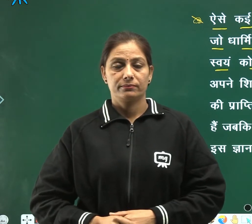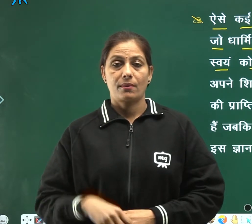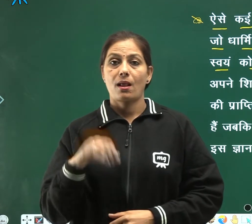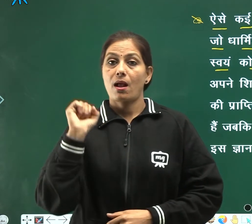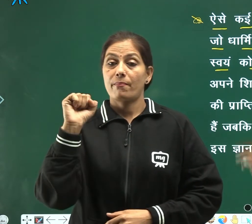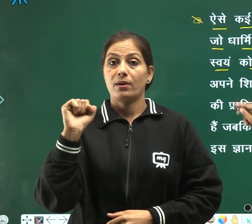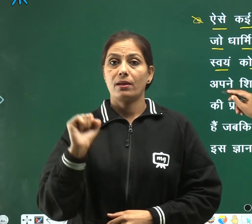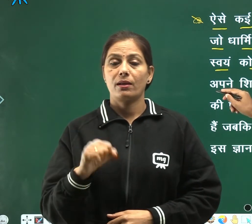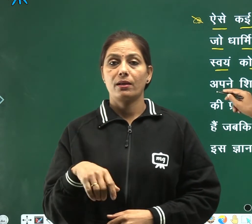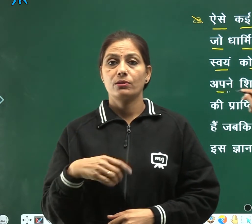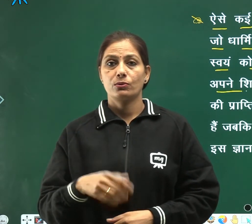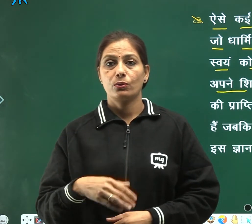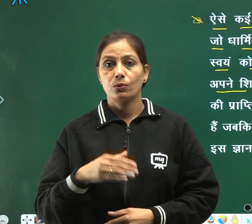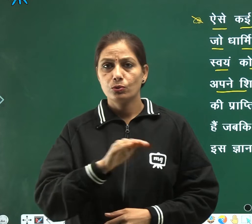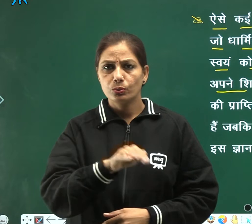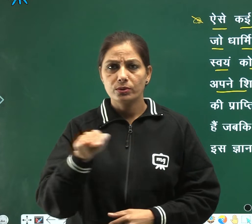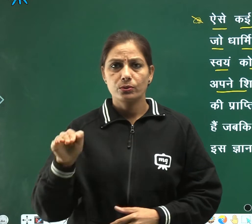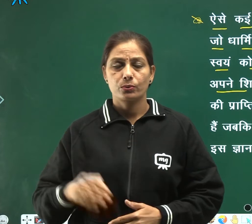अपने शिष्यों को